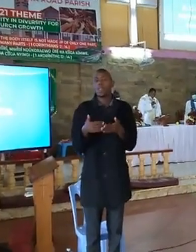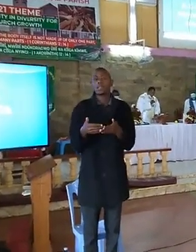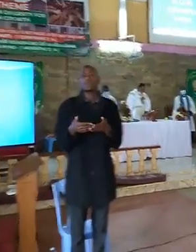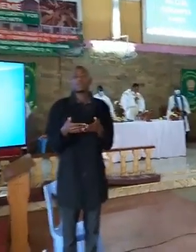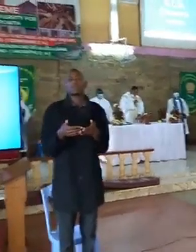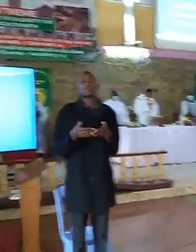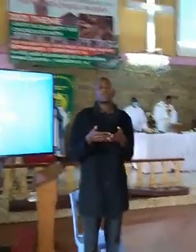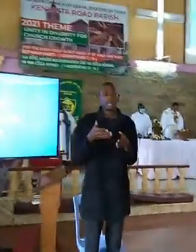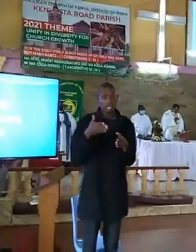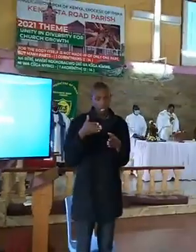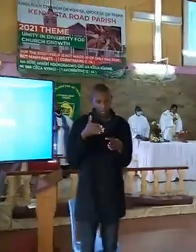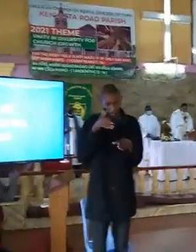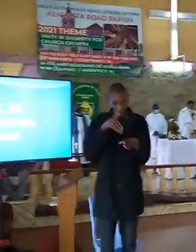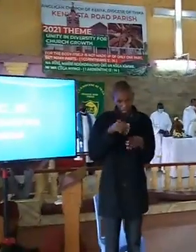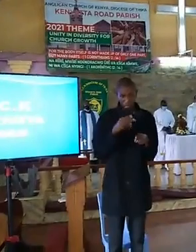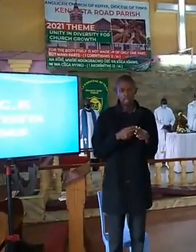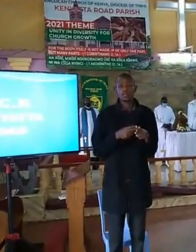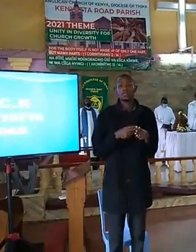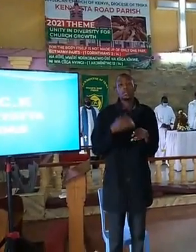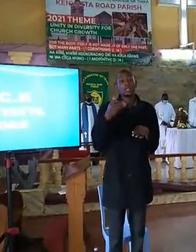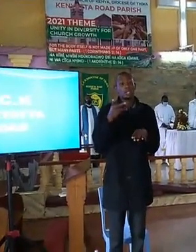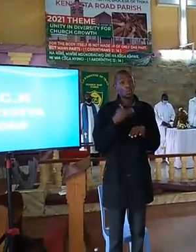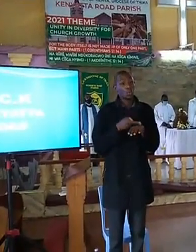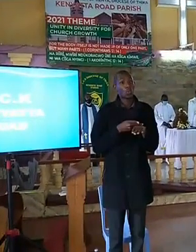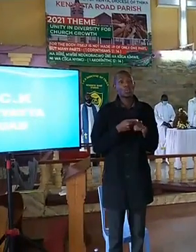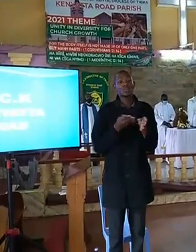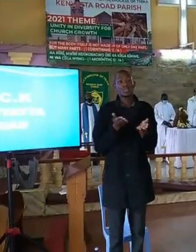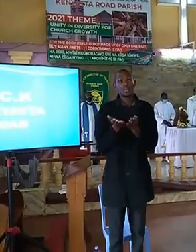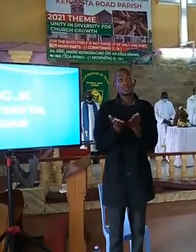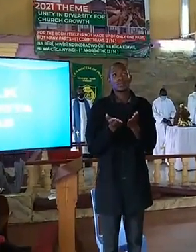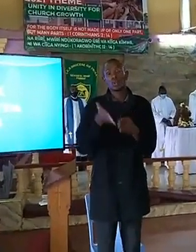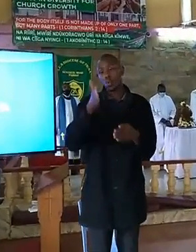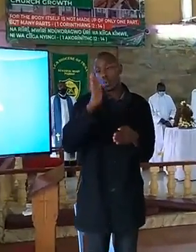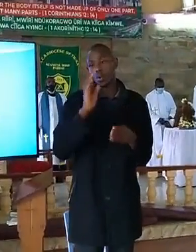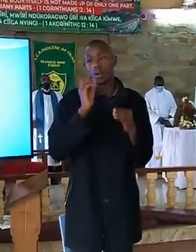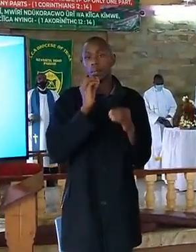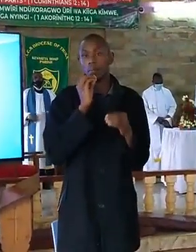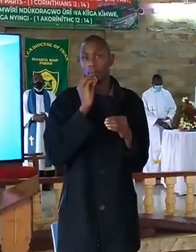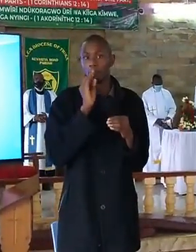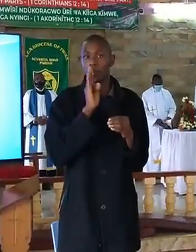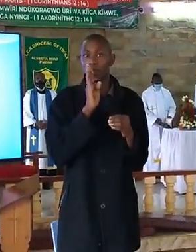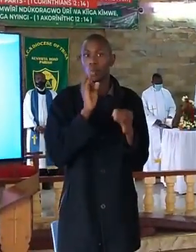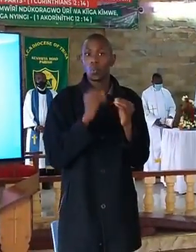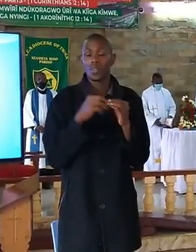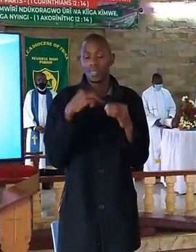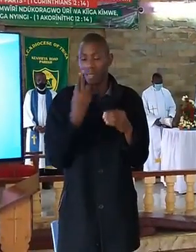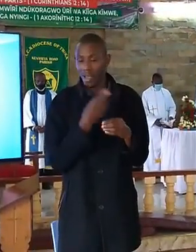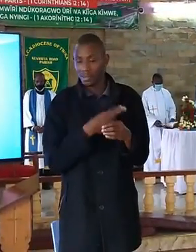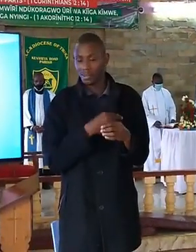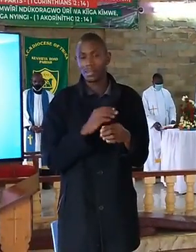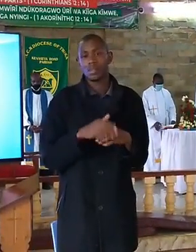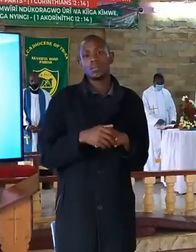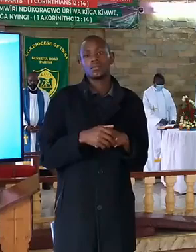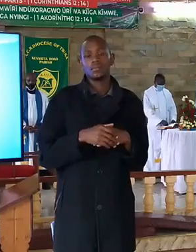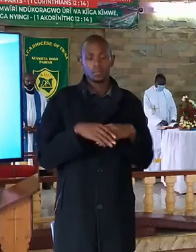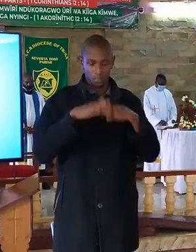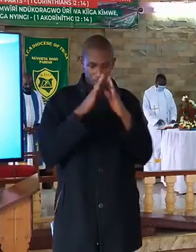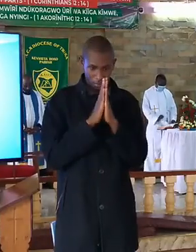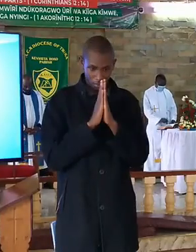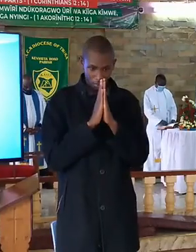wa mwathani theini wa githomo giki ngai akorwo hamwe na ithuĩ ndaria na ngoro citu aturathime kai